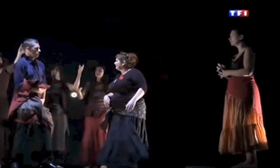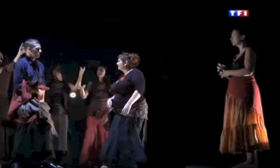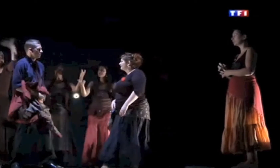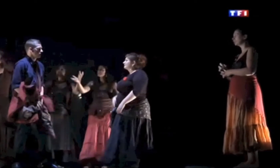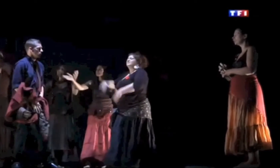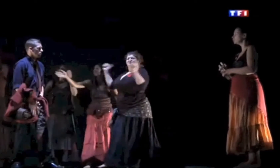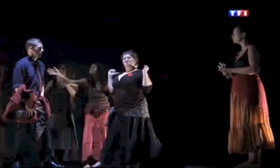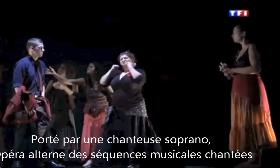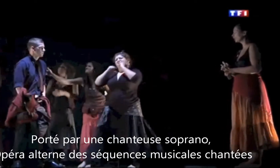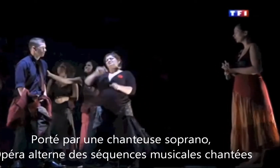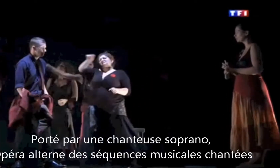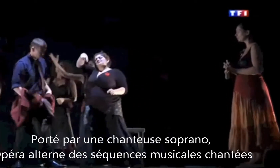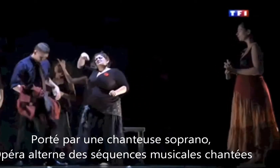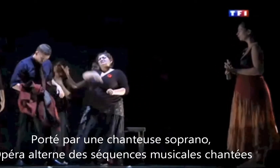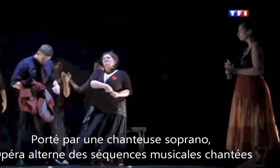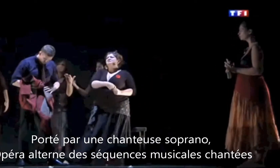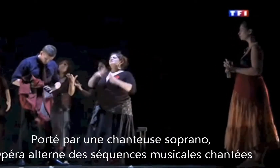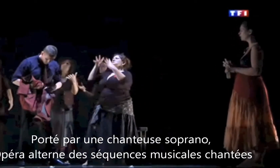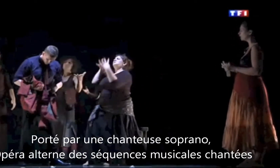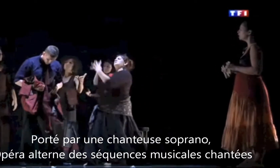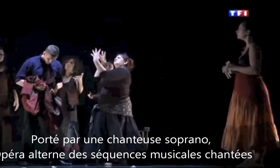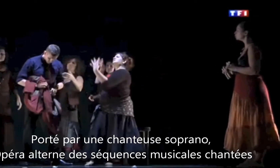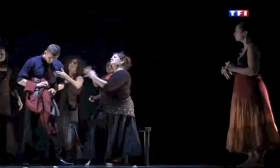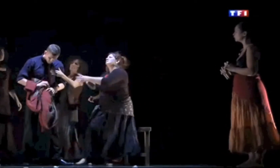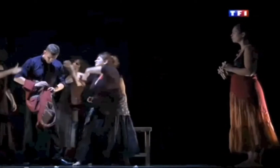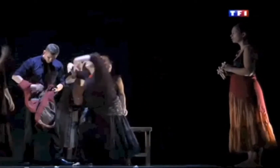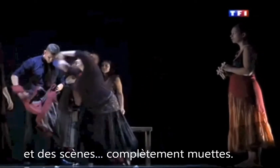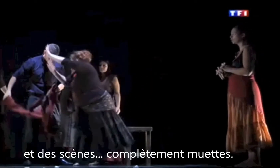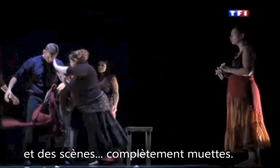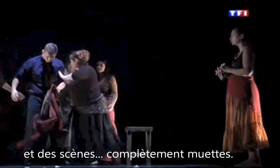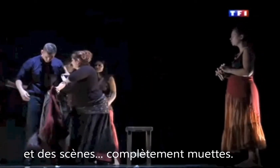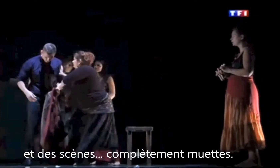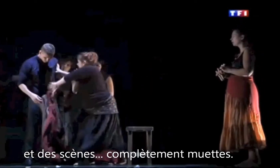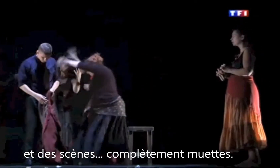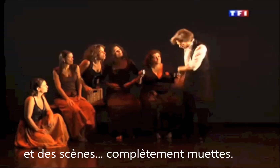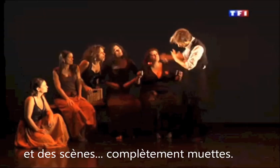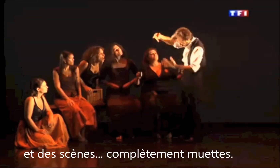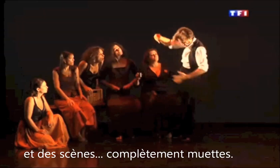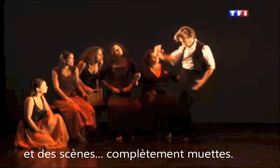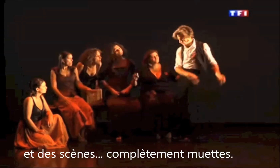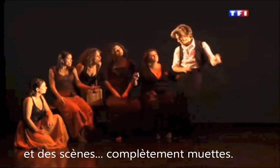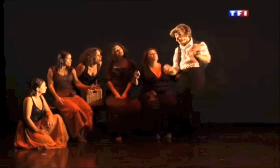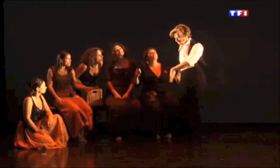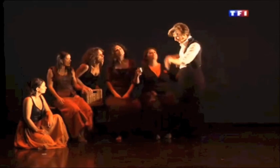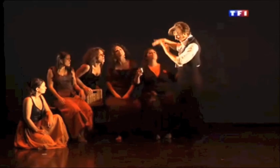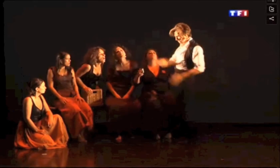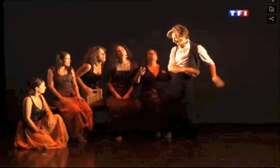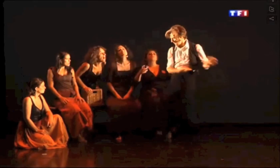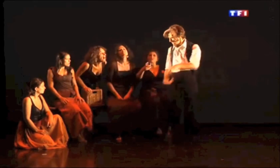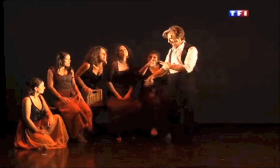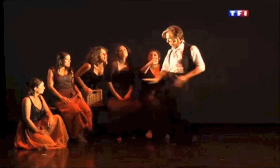Porté par une chanteuse soprano, l'opéra alterne des séquences musicales chantées et des scènes complètement muettes.